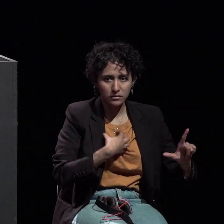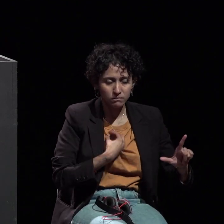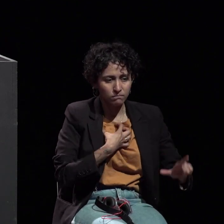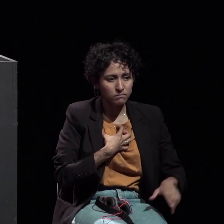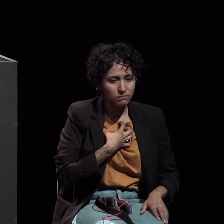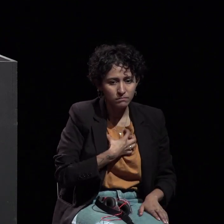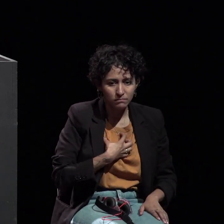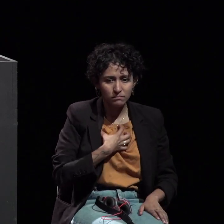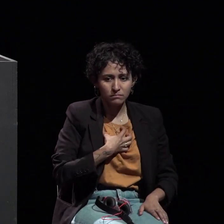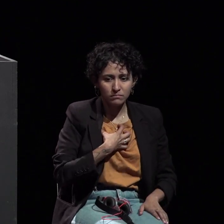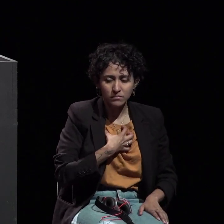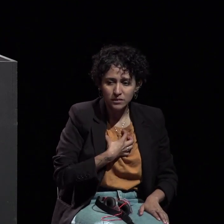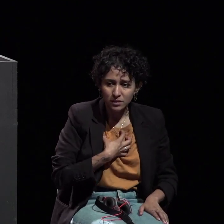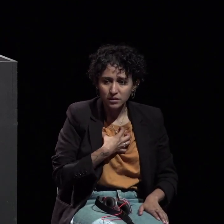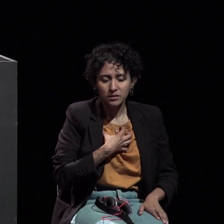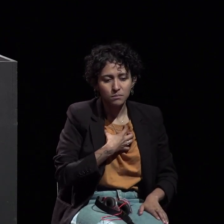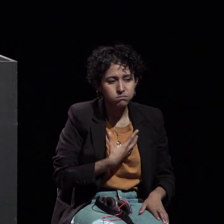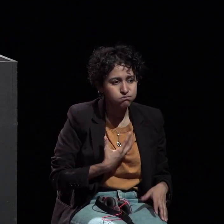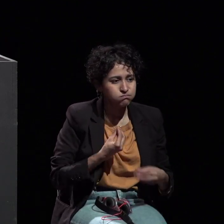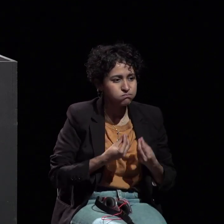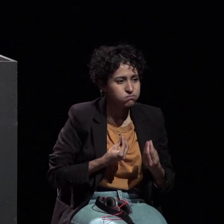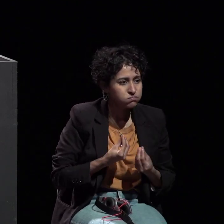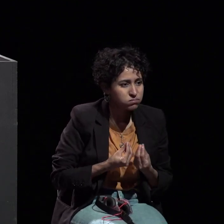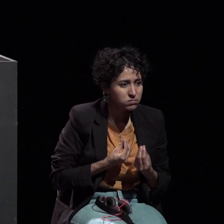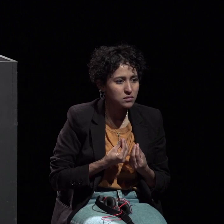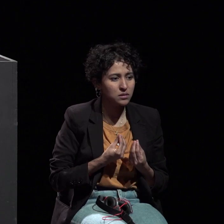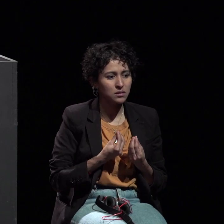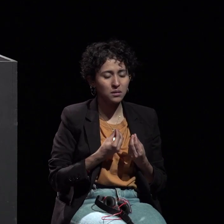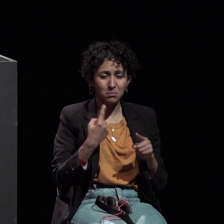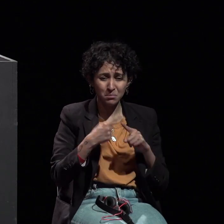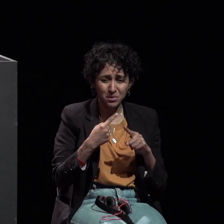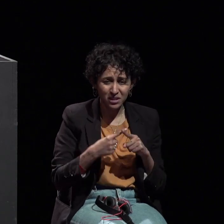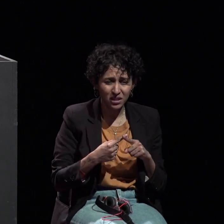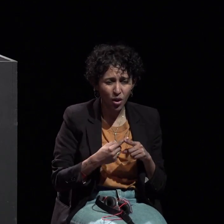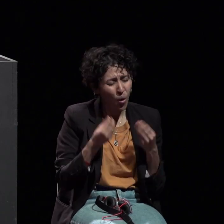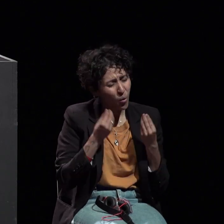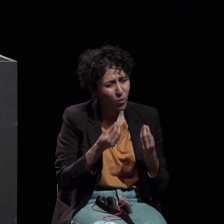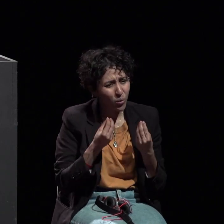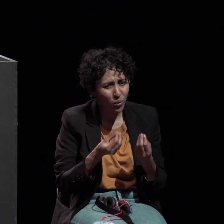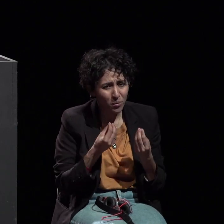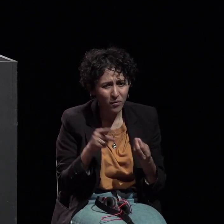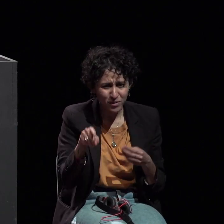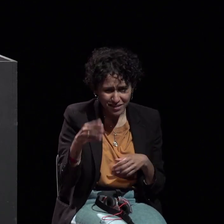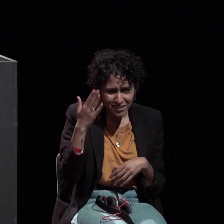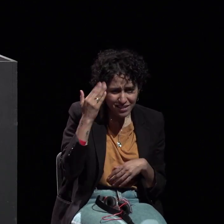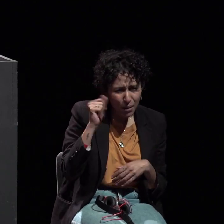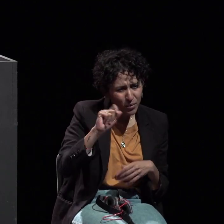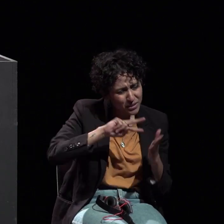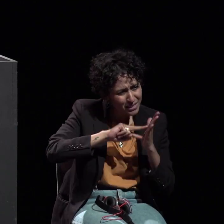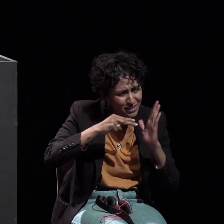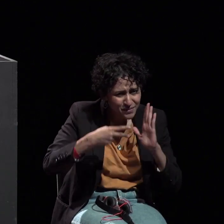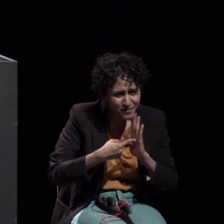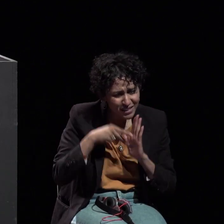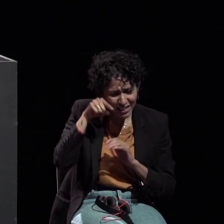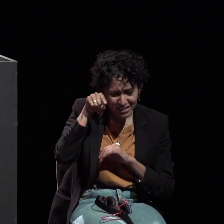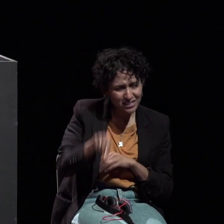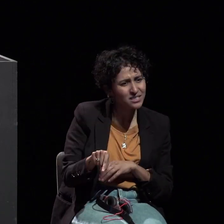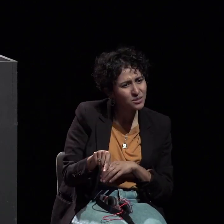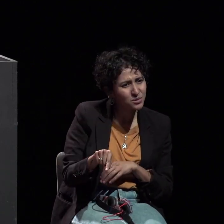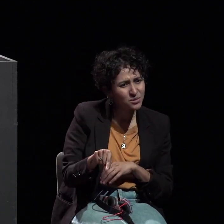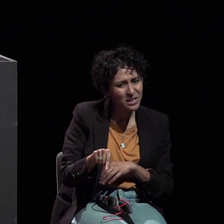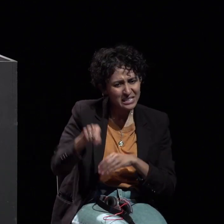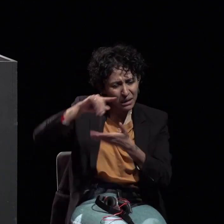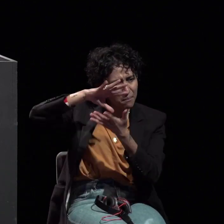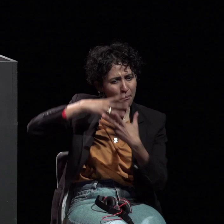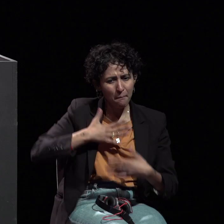porque foi preciso, que assim, de maneira muito drástica, um pai dizer, vocês sabem o que representam isso? E por que você